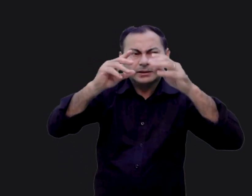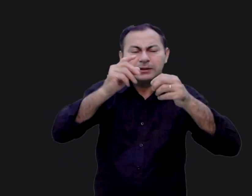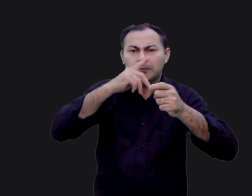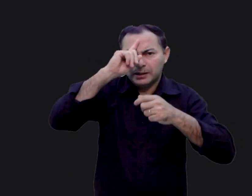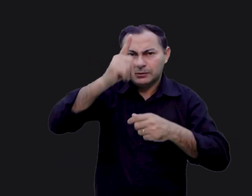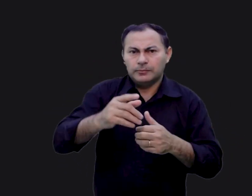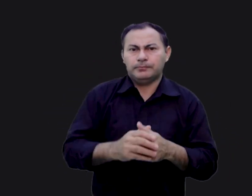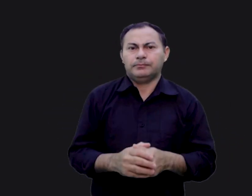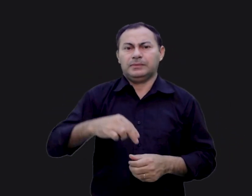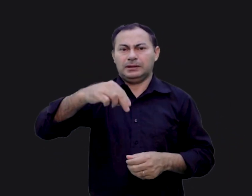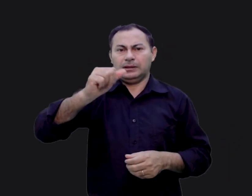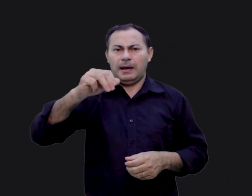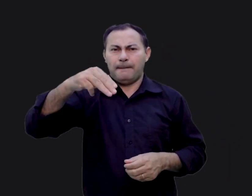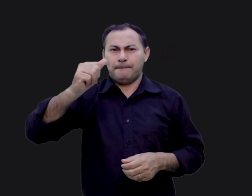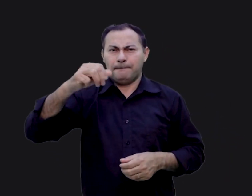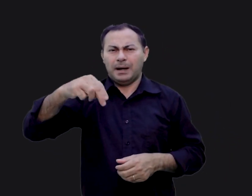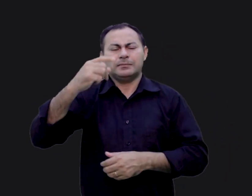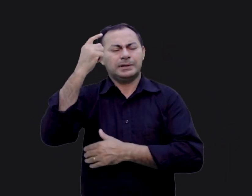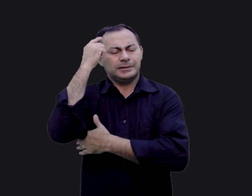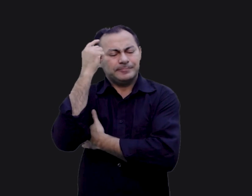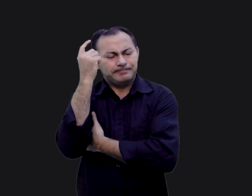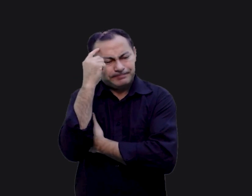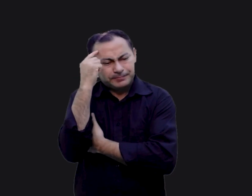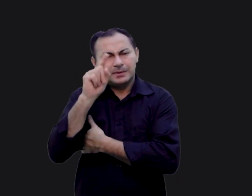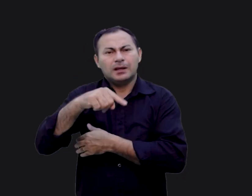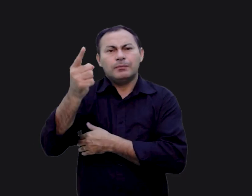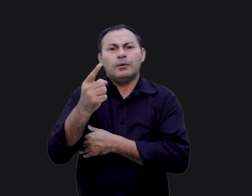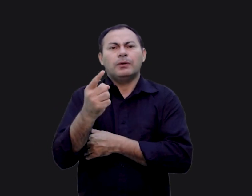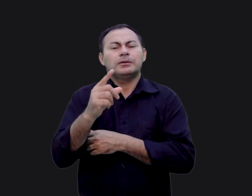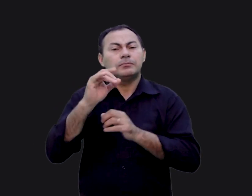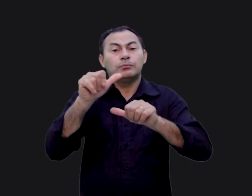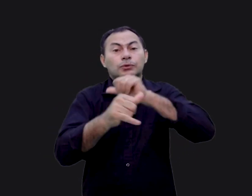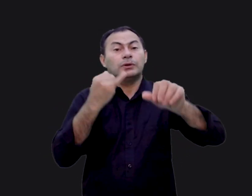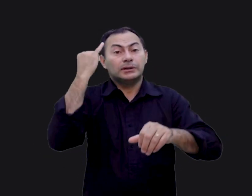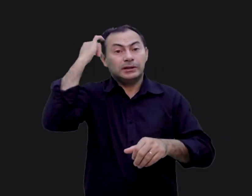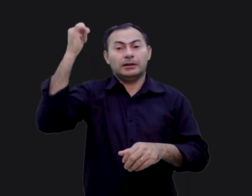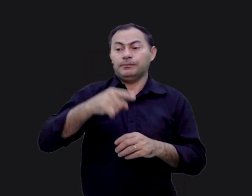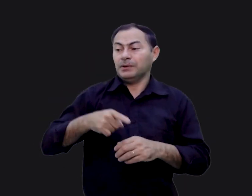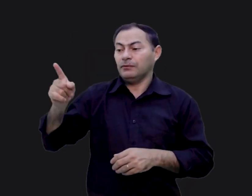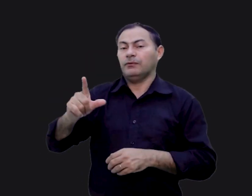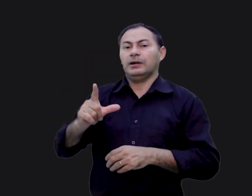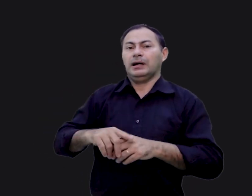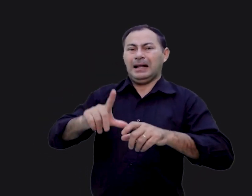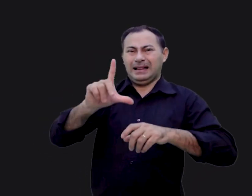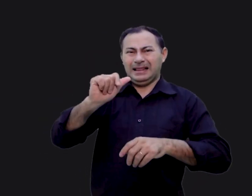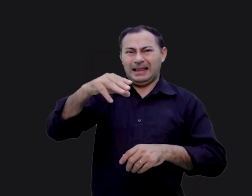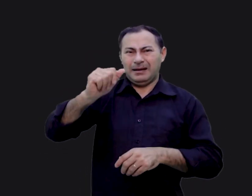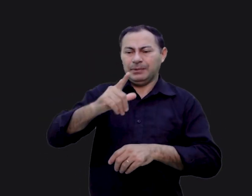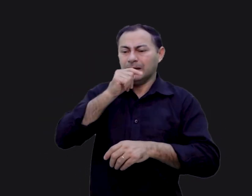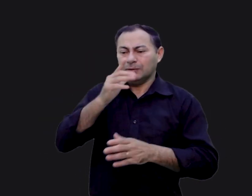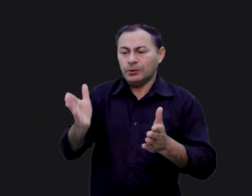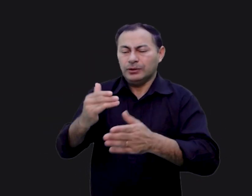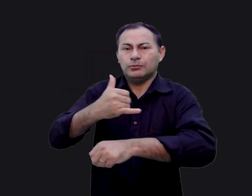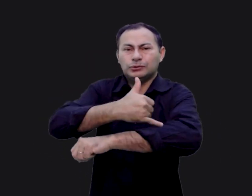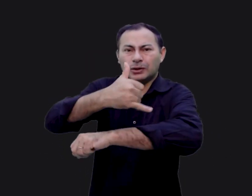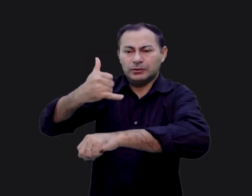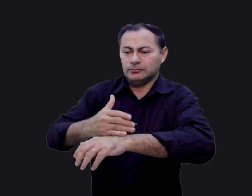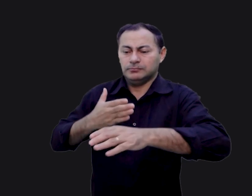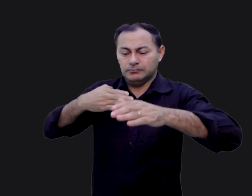que ele disse? Naamã pensou por um momento e depois mudou de ideia. Ele foi até a lama do rio Jordão e não